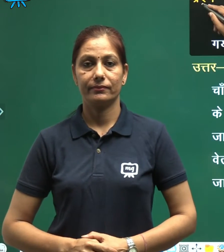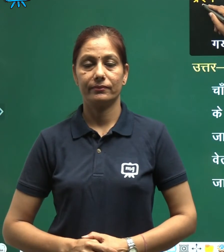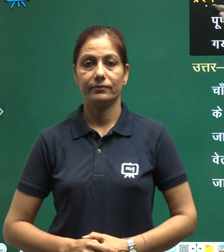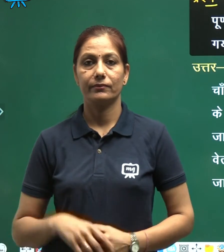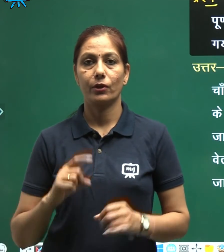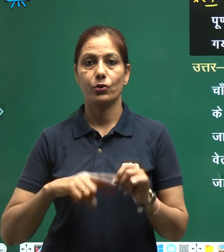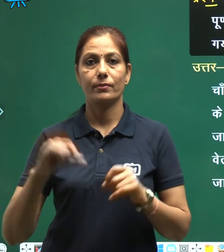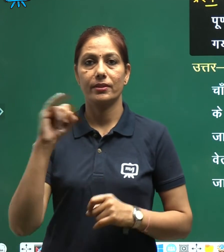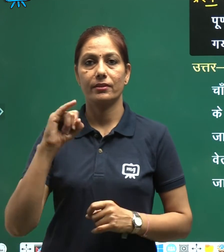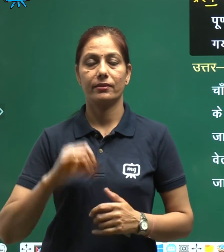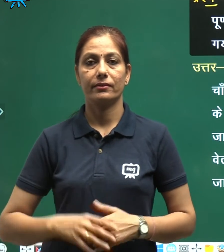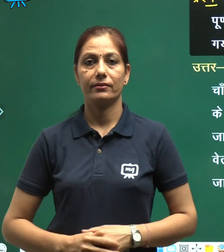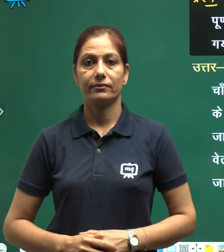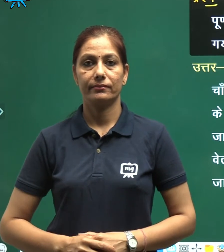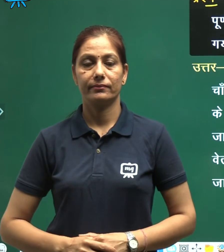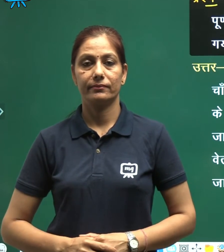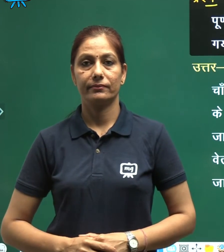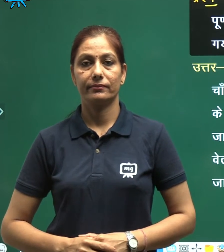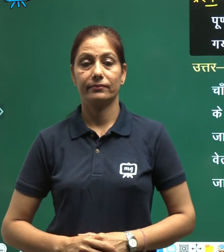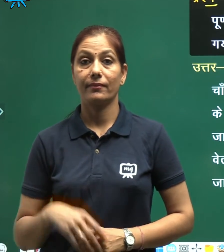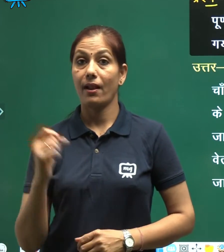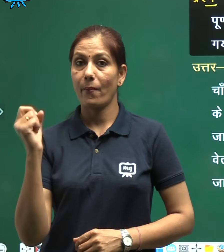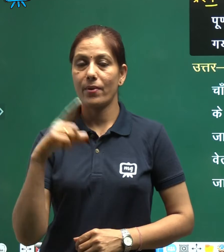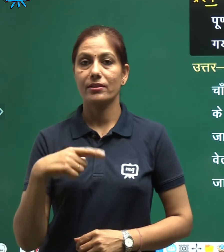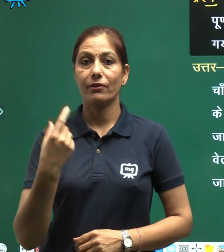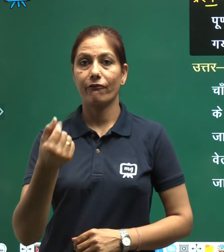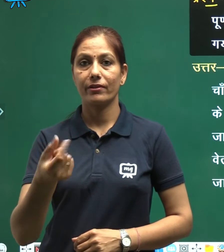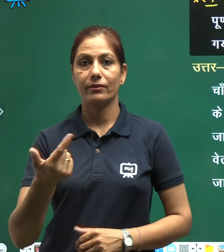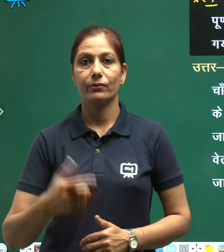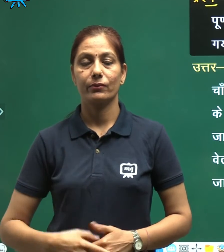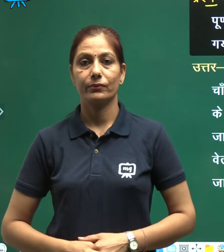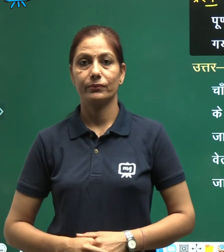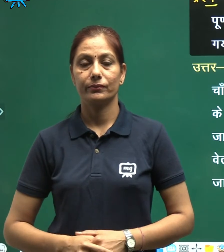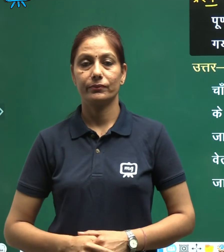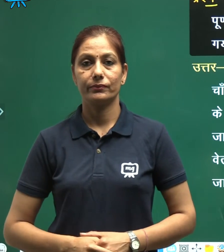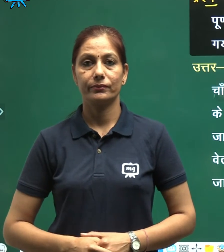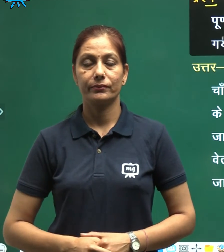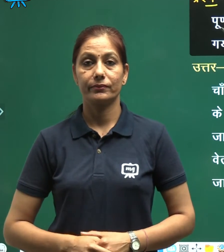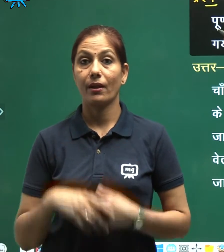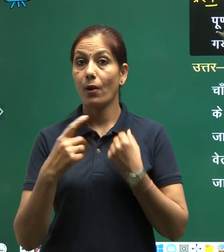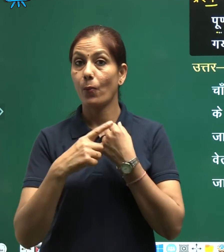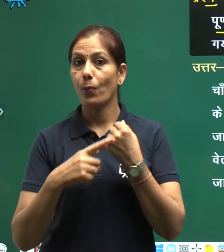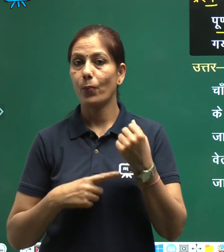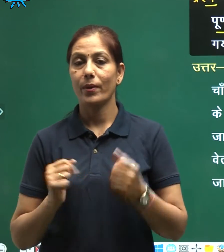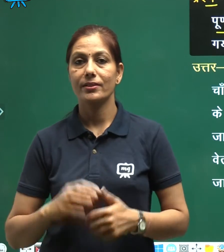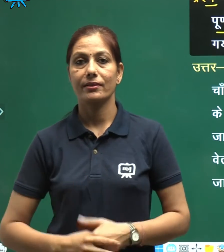प्रश्न 6, मासिक वेतन को पूर्णमासी का